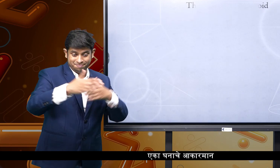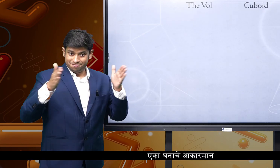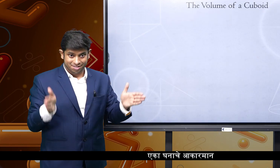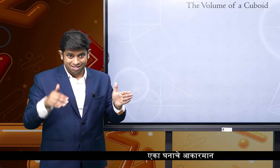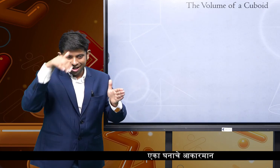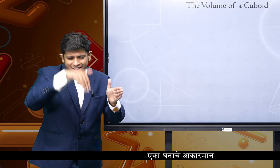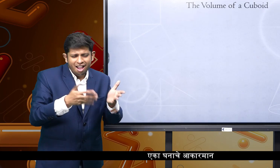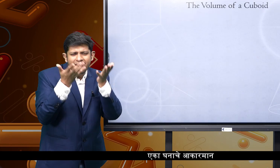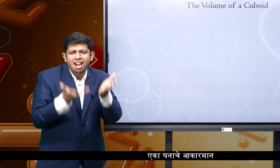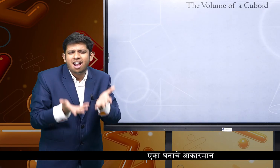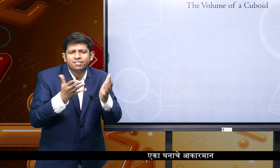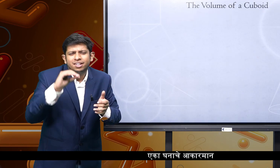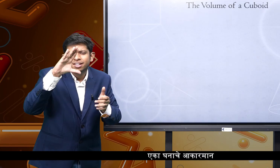एका घनाचे आकारमान.